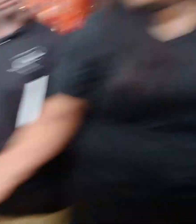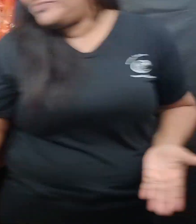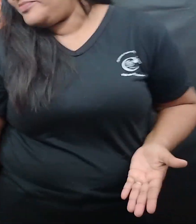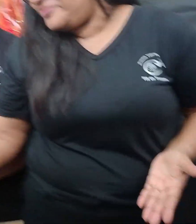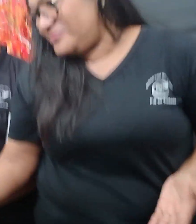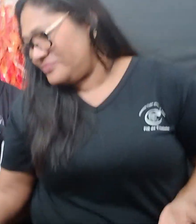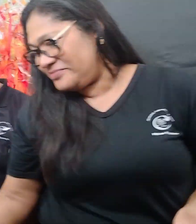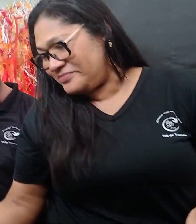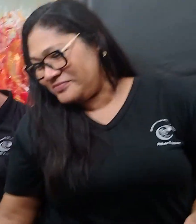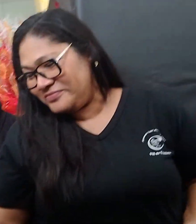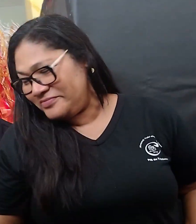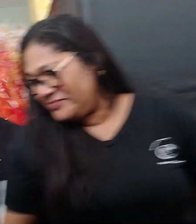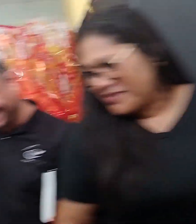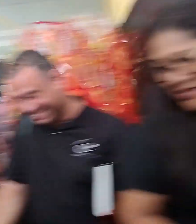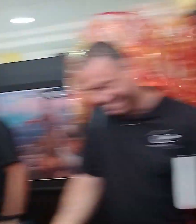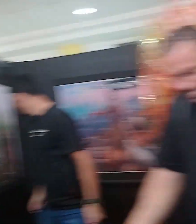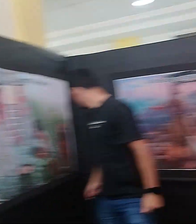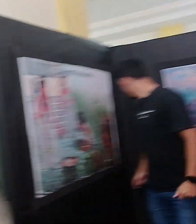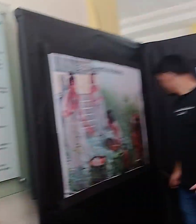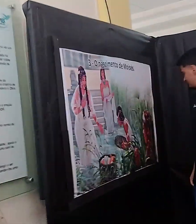Moisés desceu, chega para cá agora.